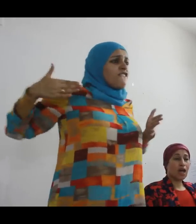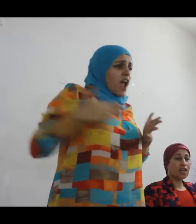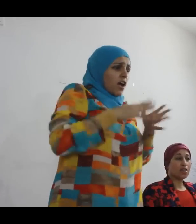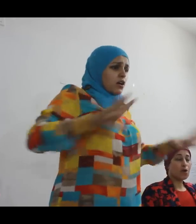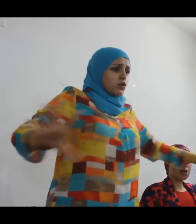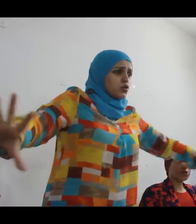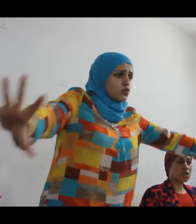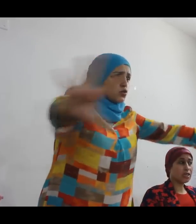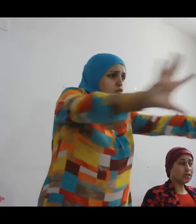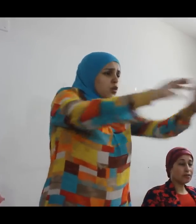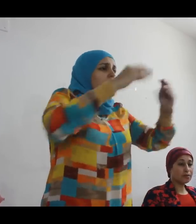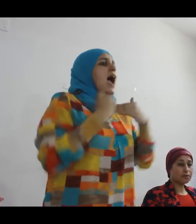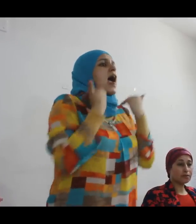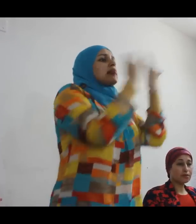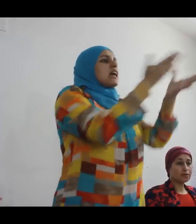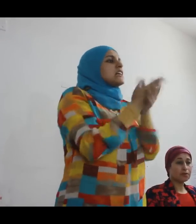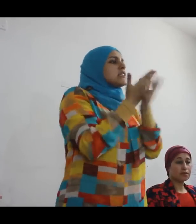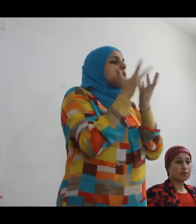على ارواح الشهداء